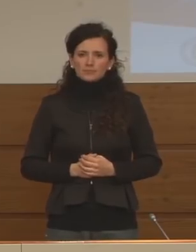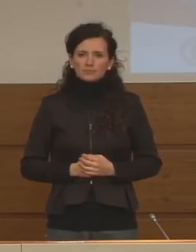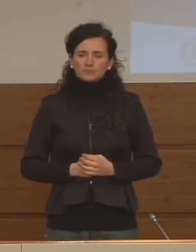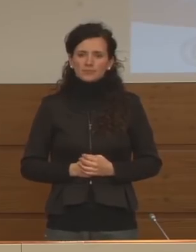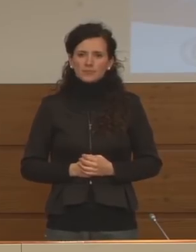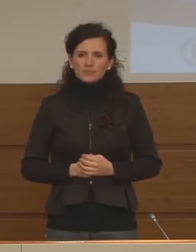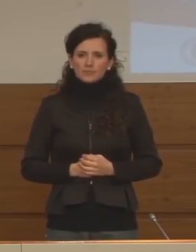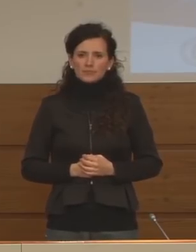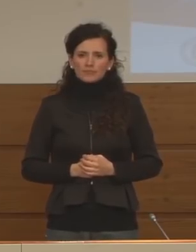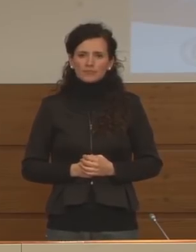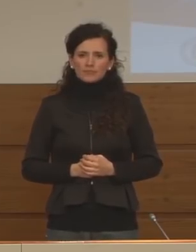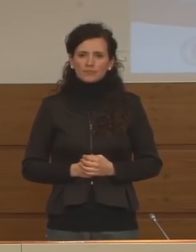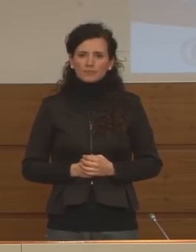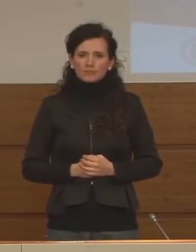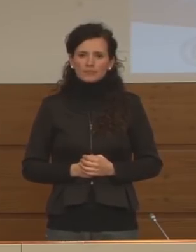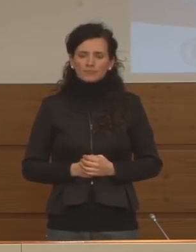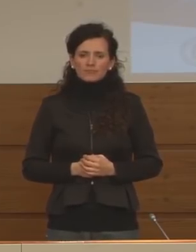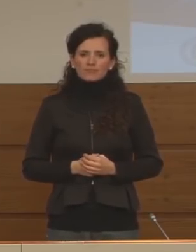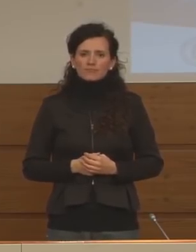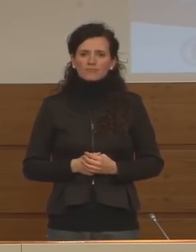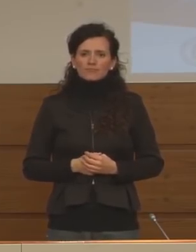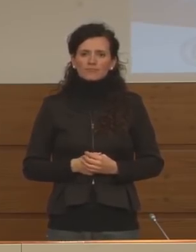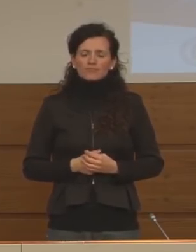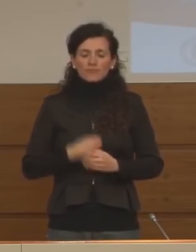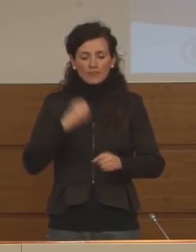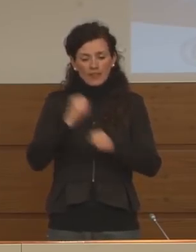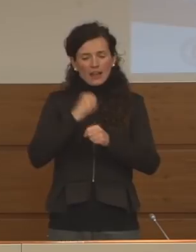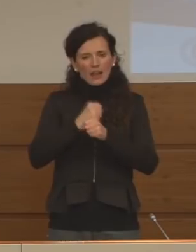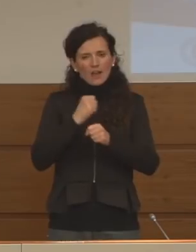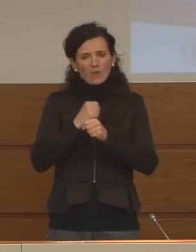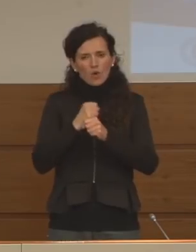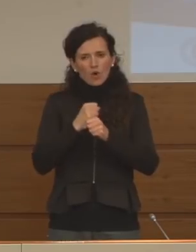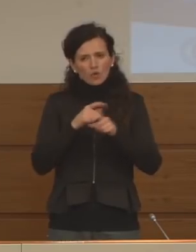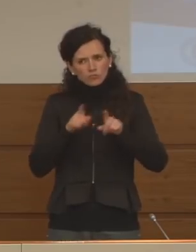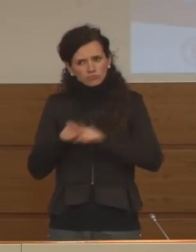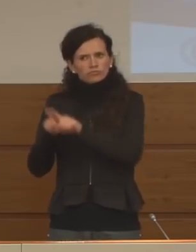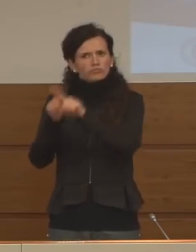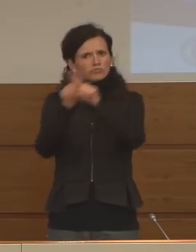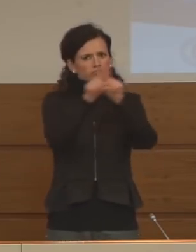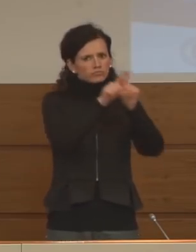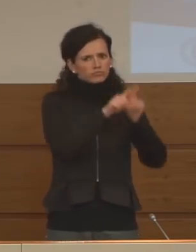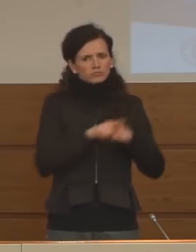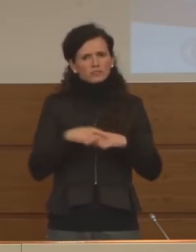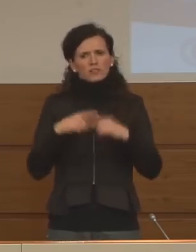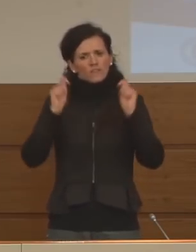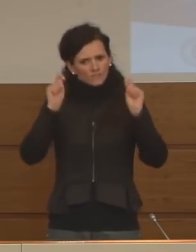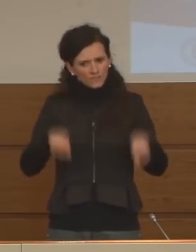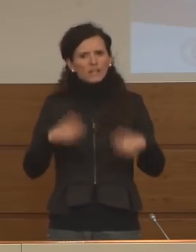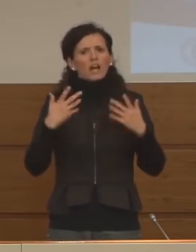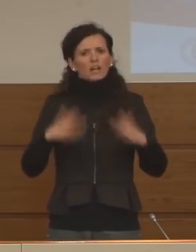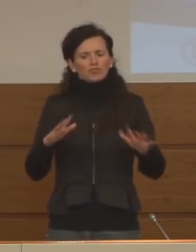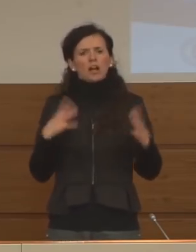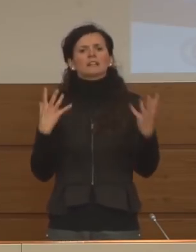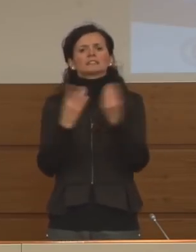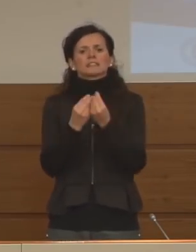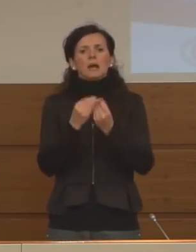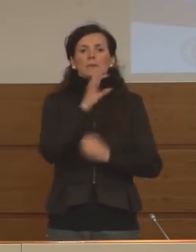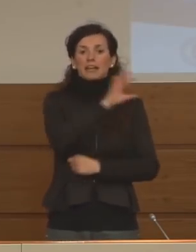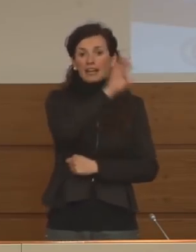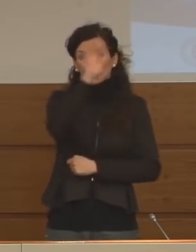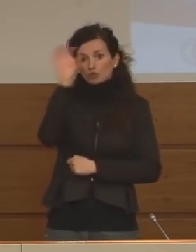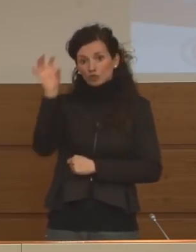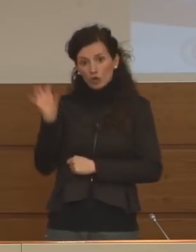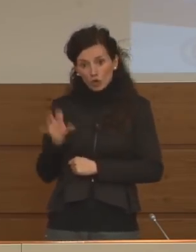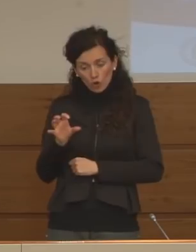abbiamo avviato un lavoro comune con le regioni per riuscire a